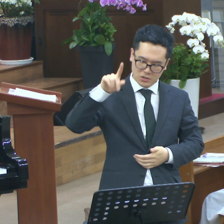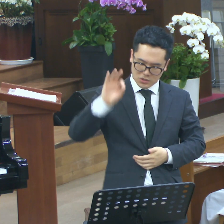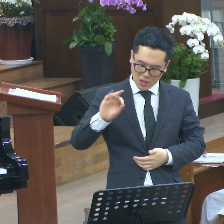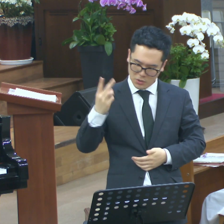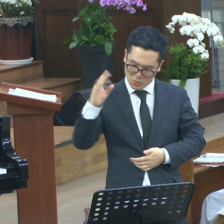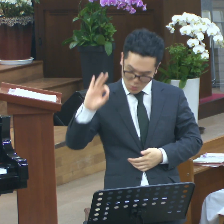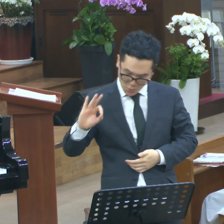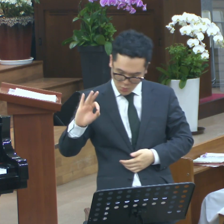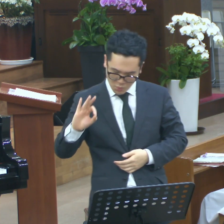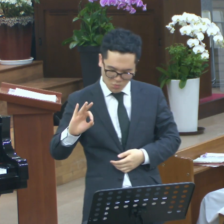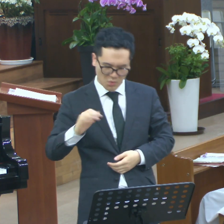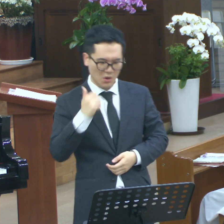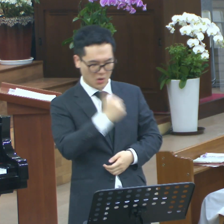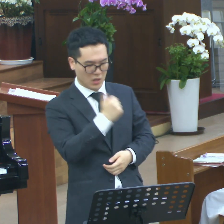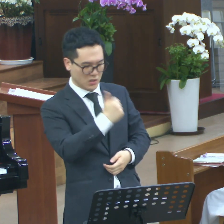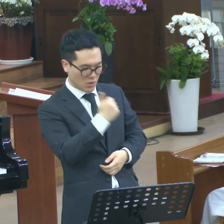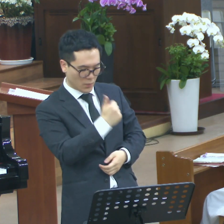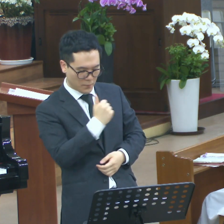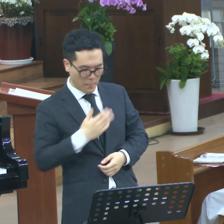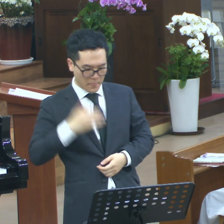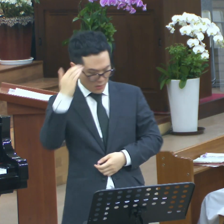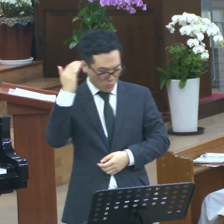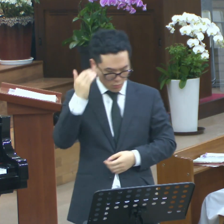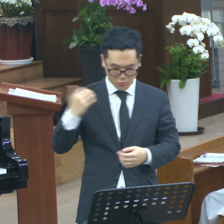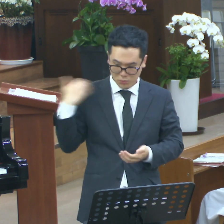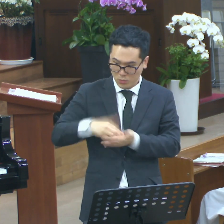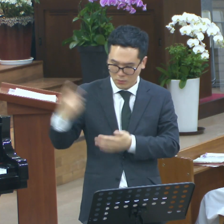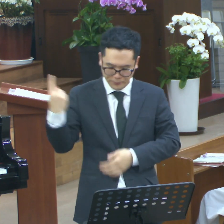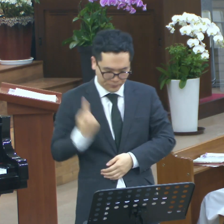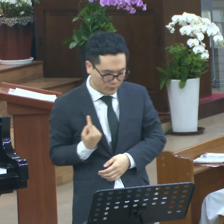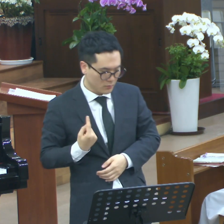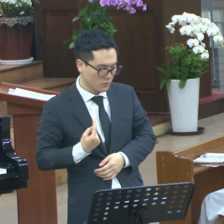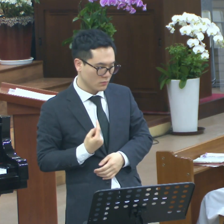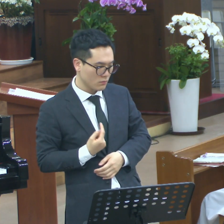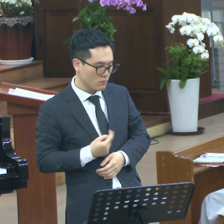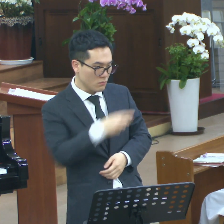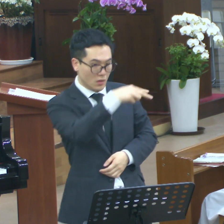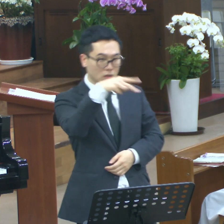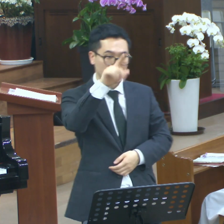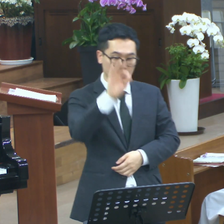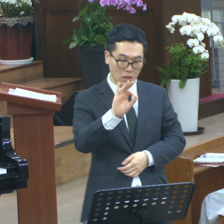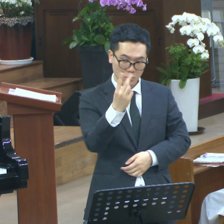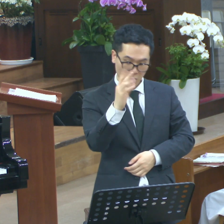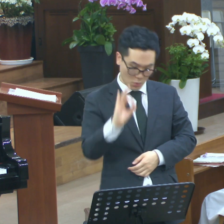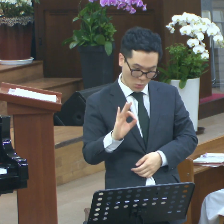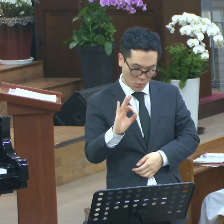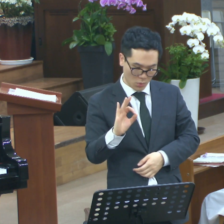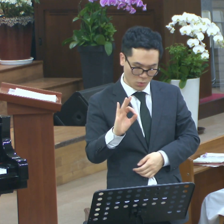대한민국으로 왔는데 여기서 보니까 쌍용건설이 몇 년 후 2013년도에 법정관리를